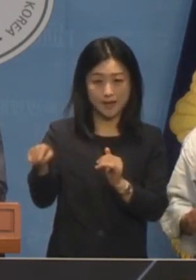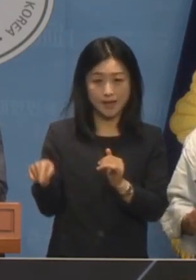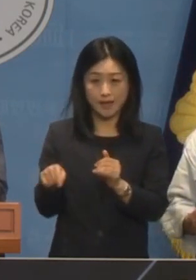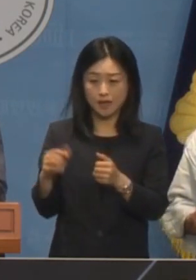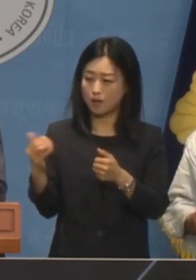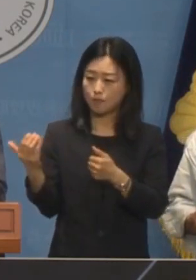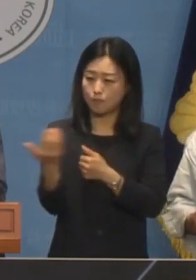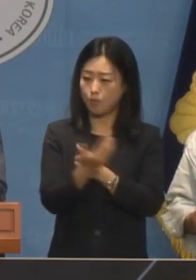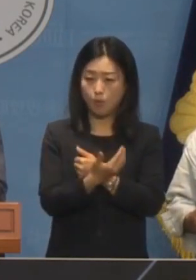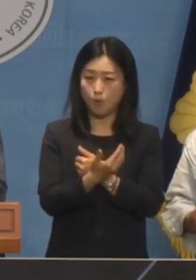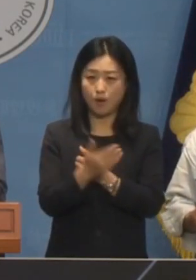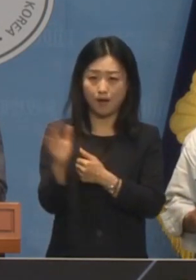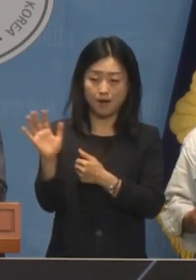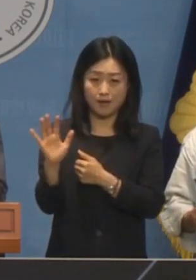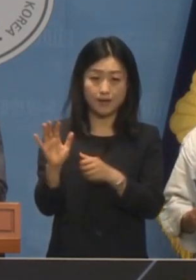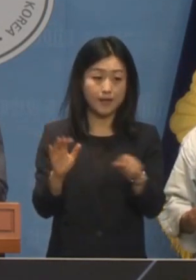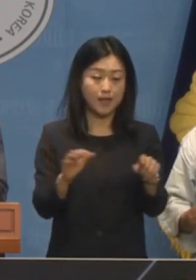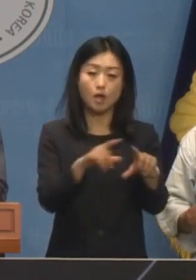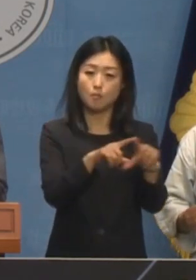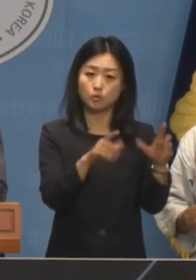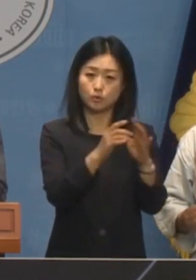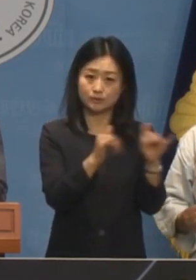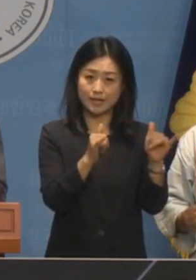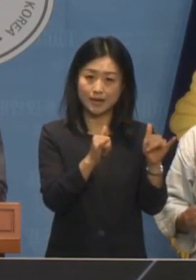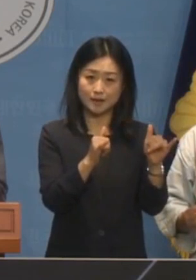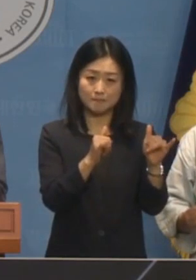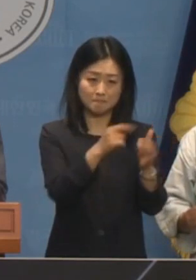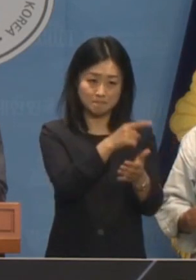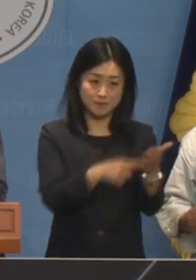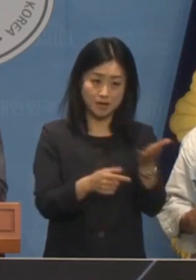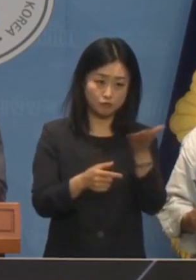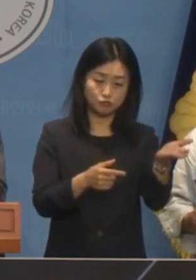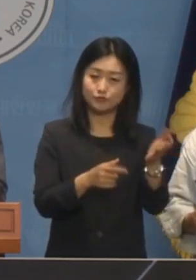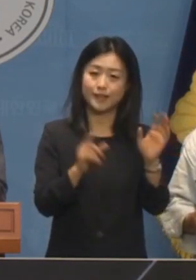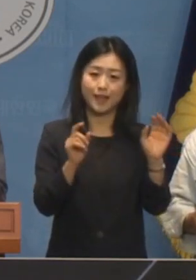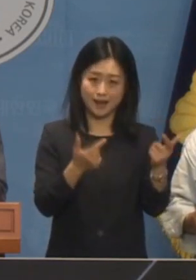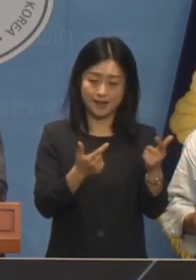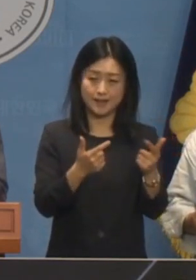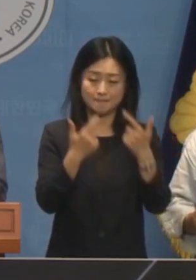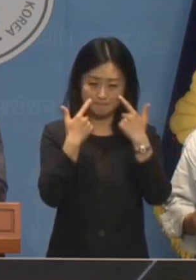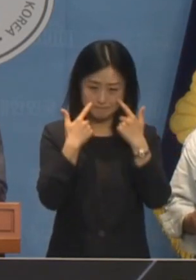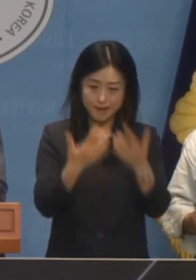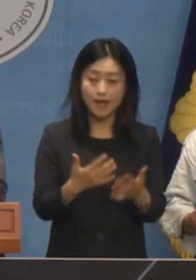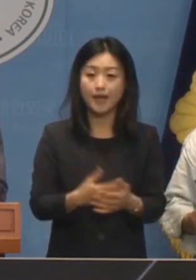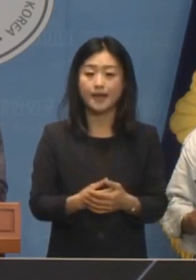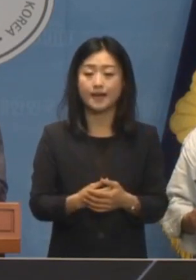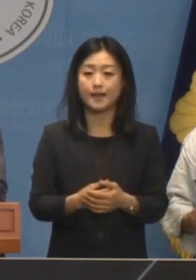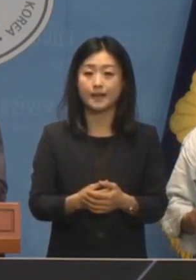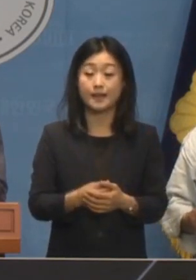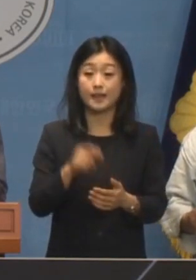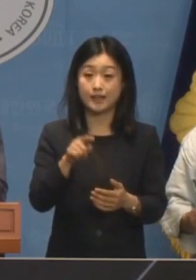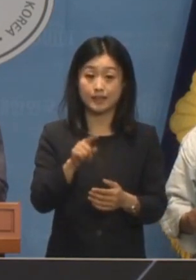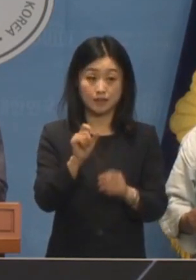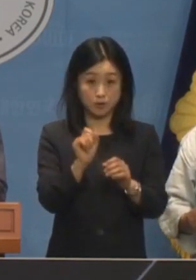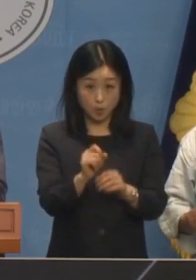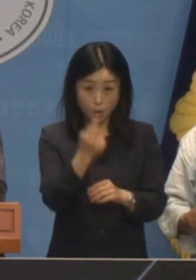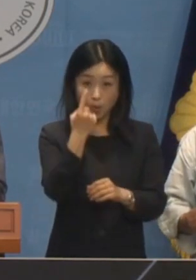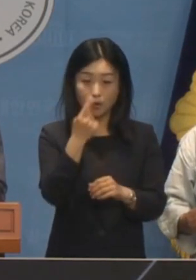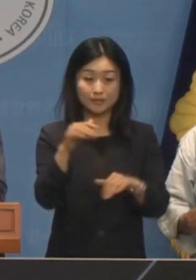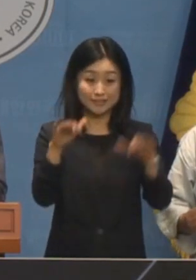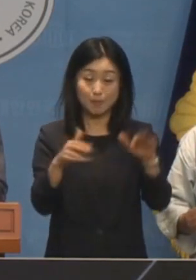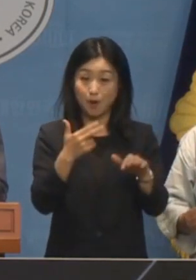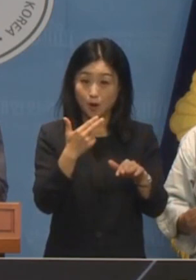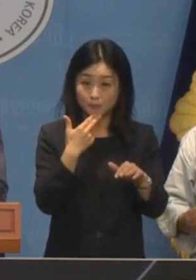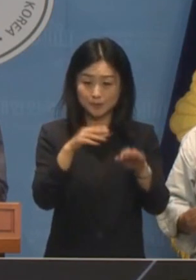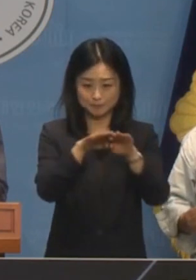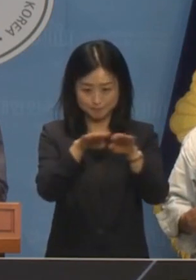두둔하려고 평범한 다수의 국민을 역차별하지 않으리라고 기대된다. 이 한 가지 사실만으로도 안창호